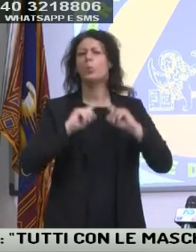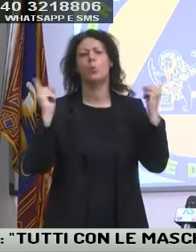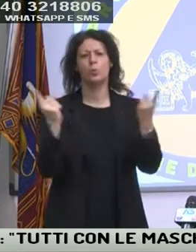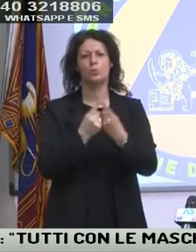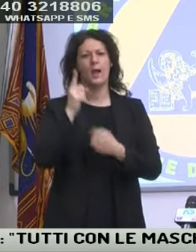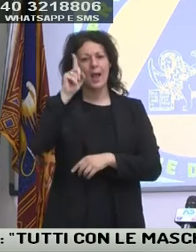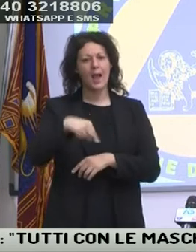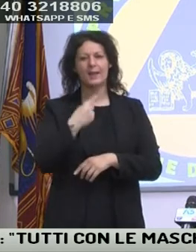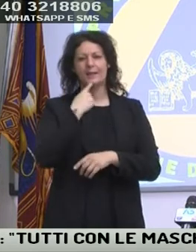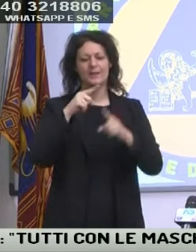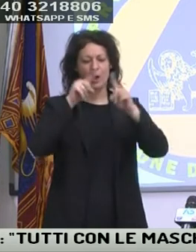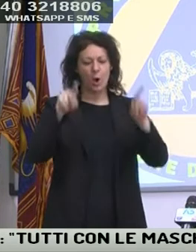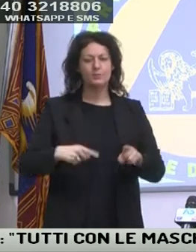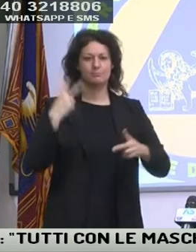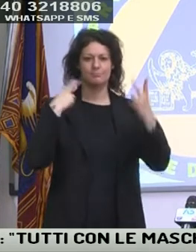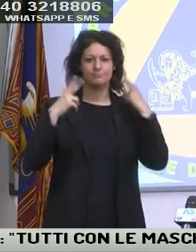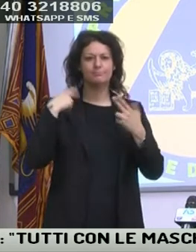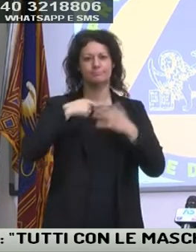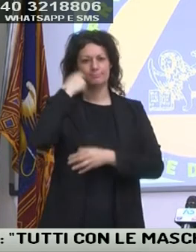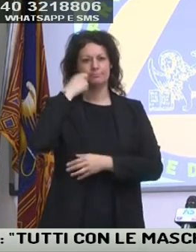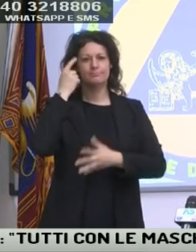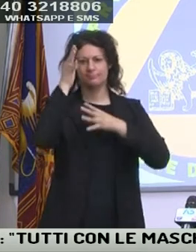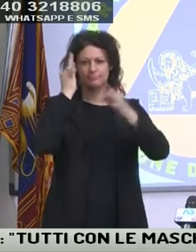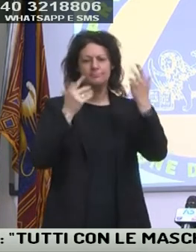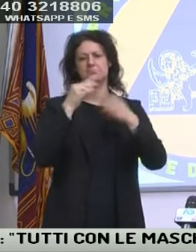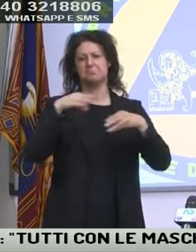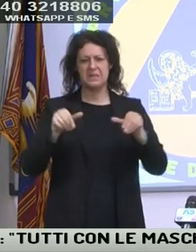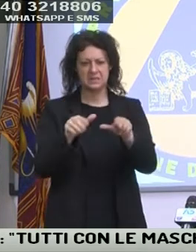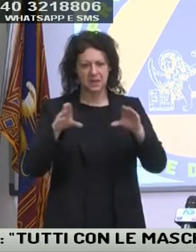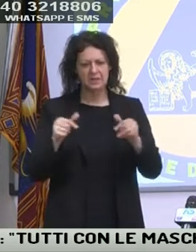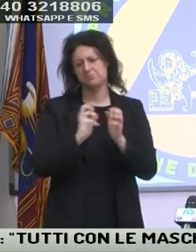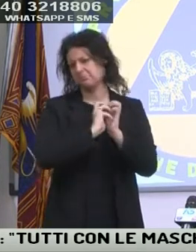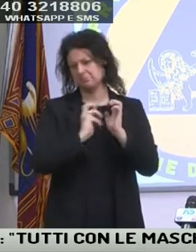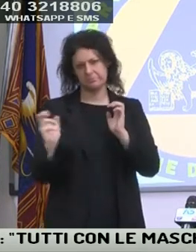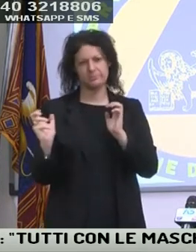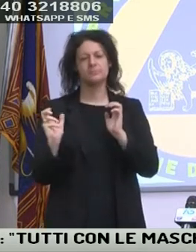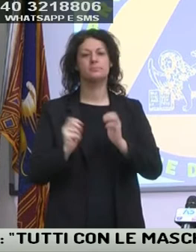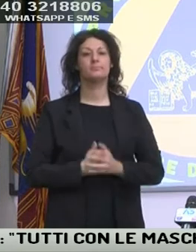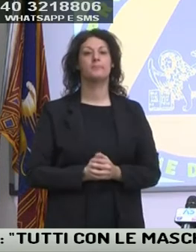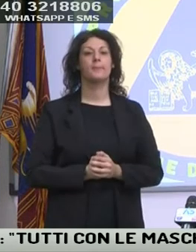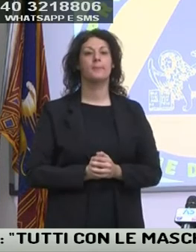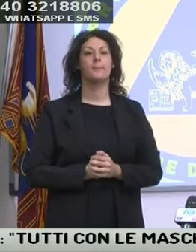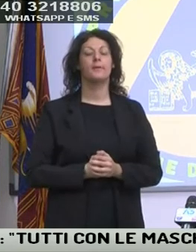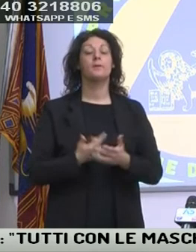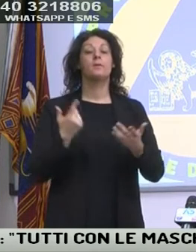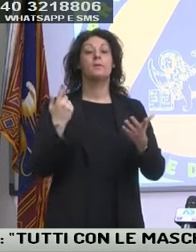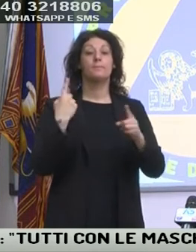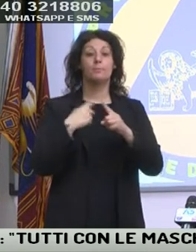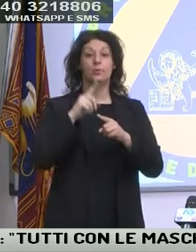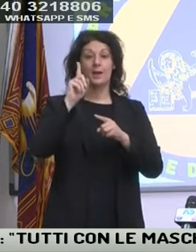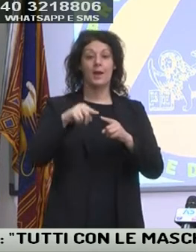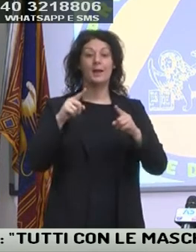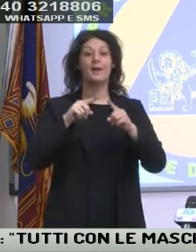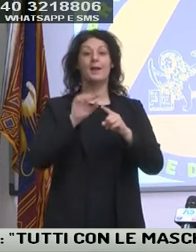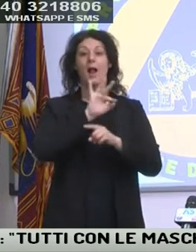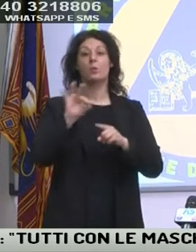persona, e quindi le parrucchiere, i barbieri, le estetiste, i massaggiatori e quant'altro, di quello che sono le attività commerciali